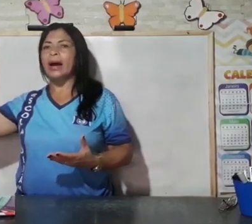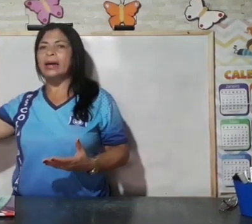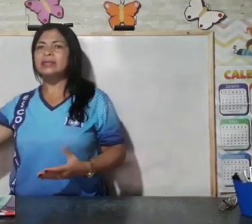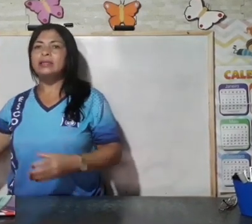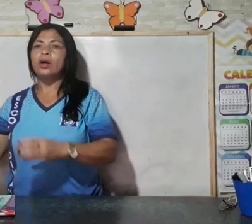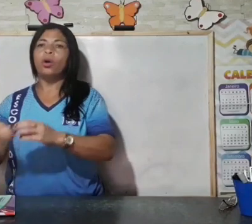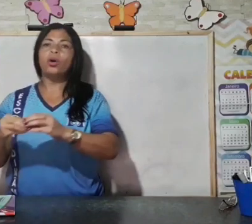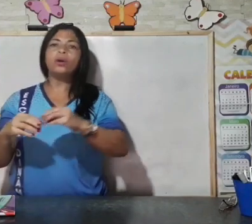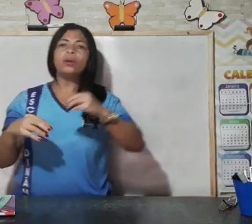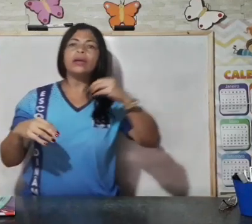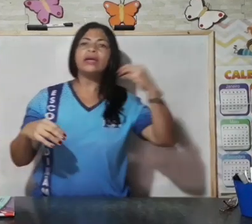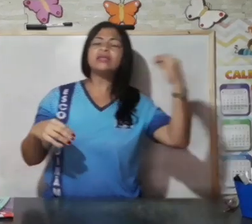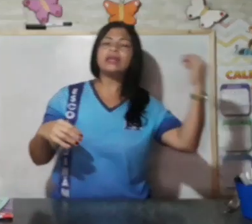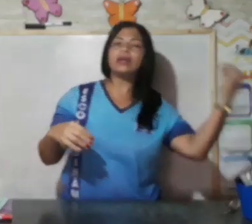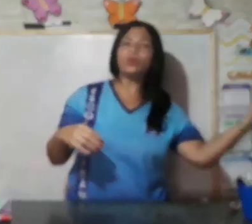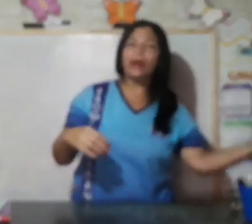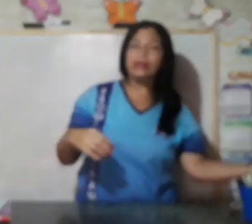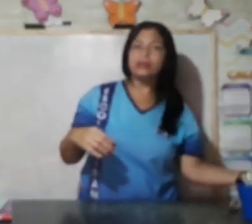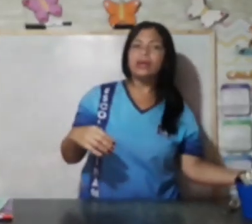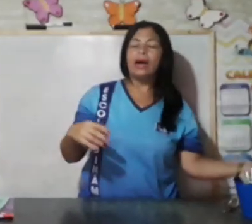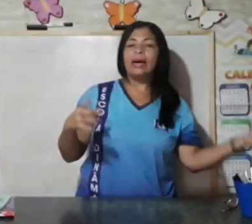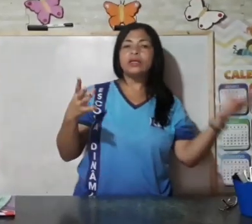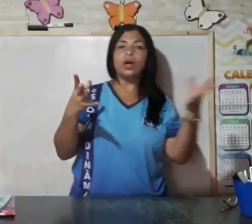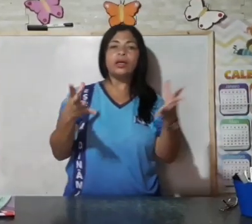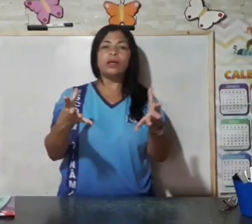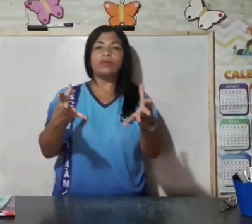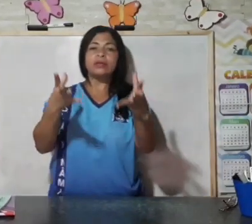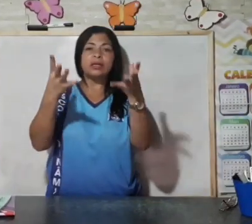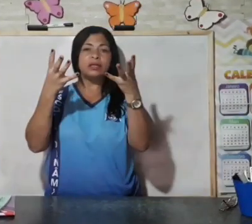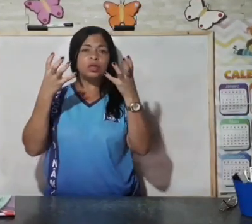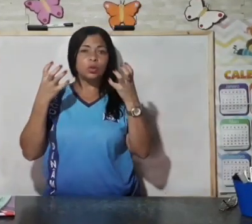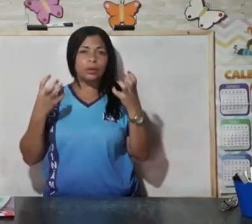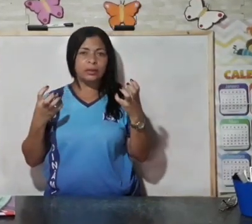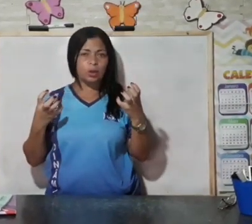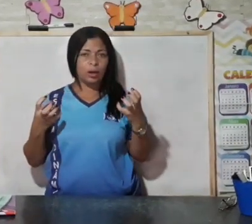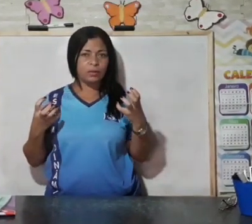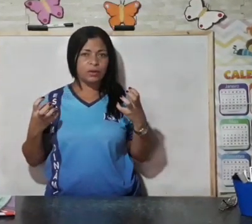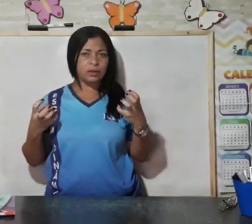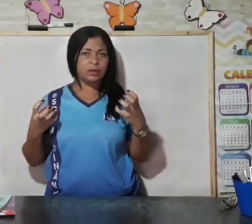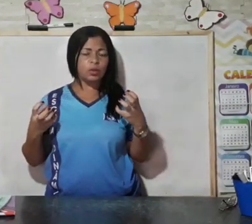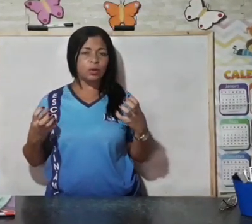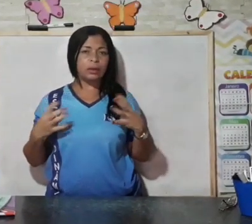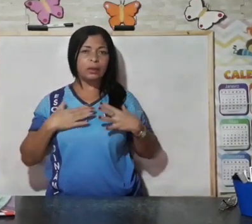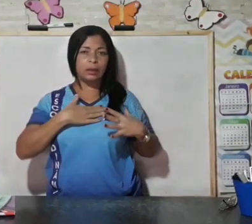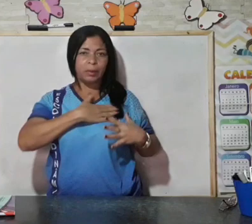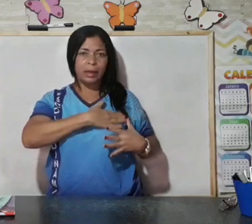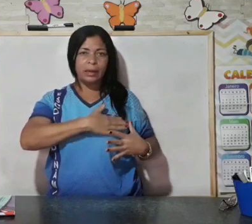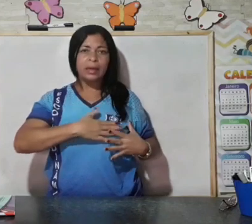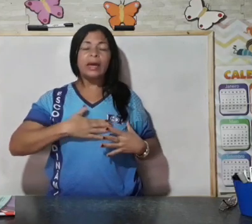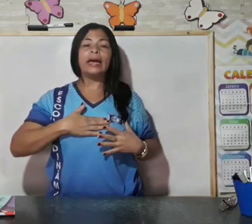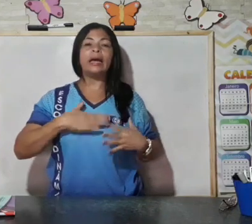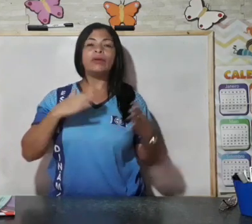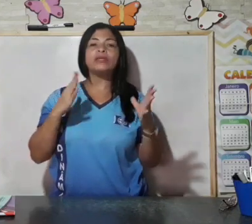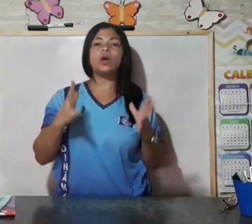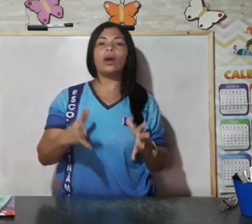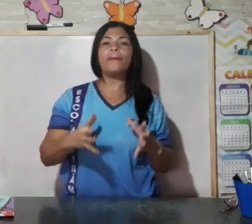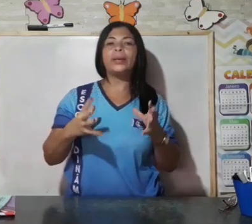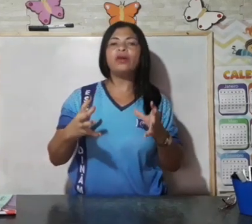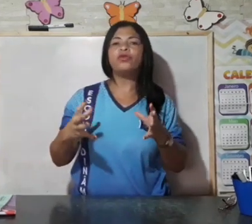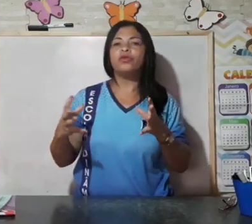municipais ou estaduais. A escolinha que vocês estudam, a escola que vocês estudam, Dinâmica, ela é uma escola